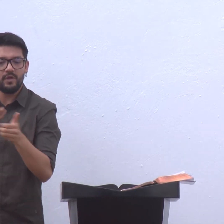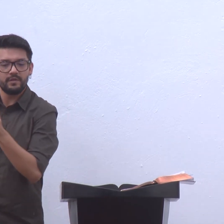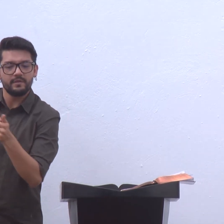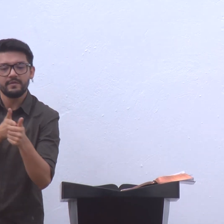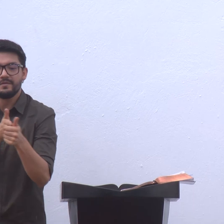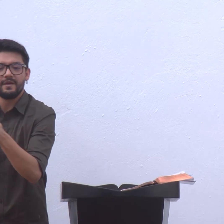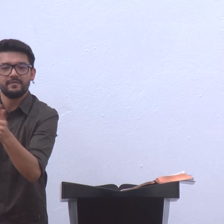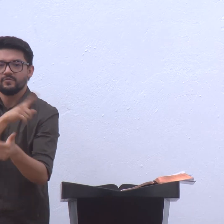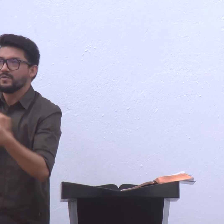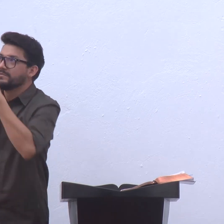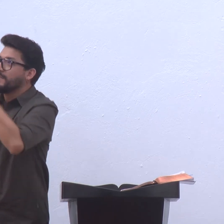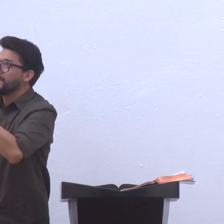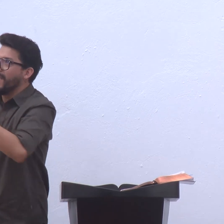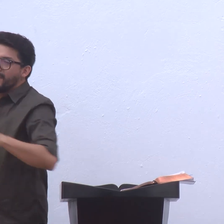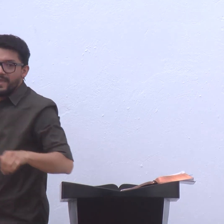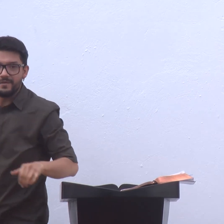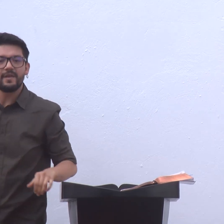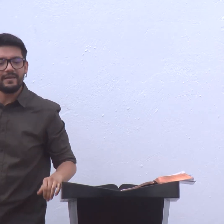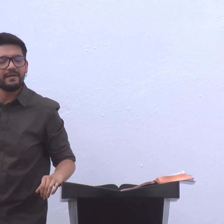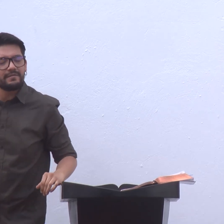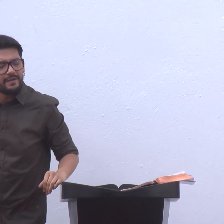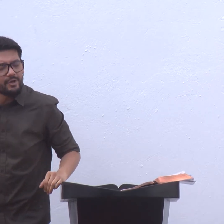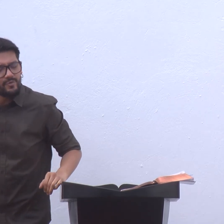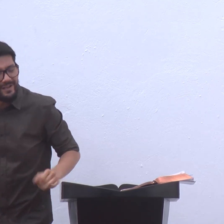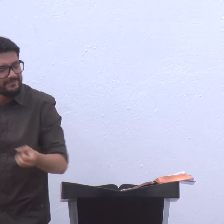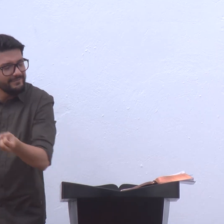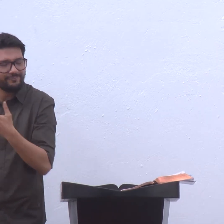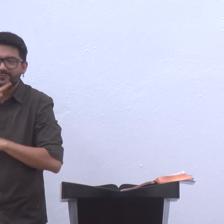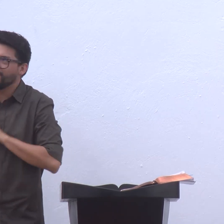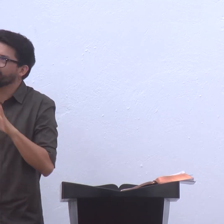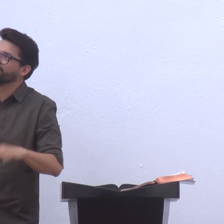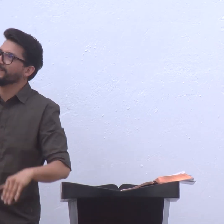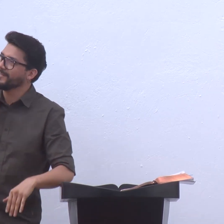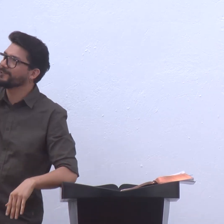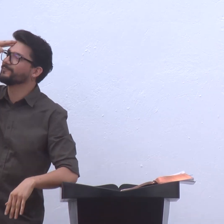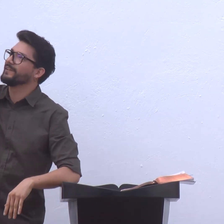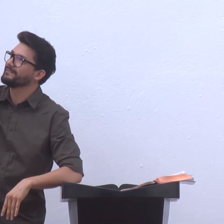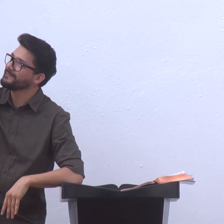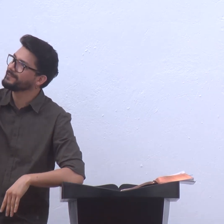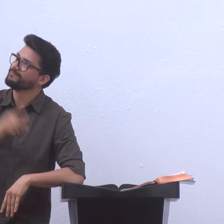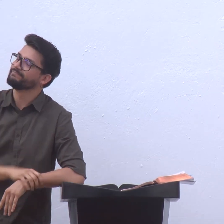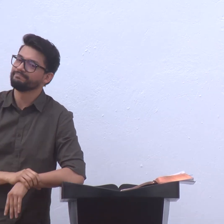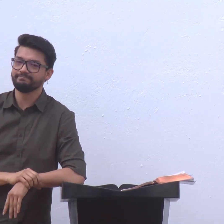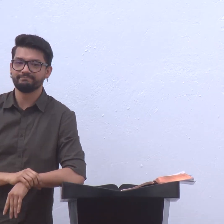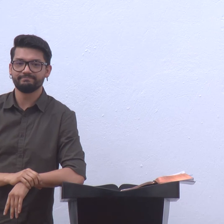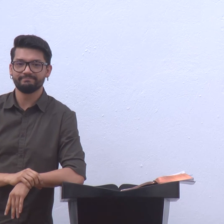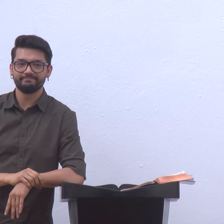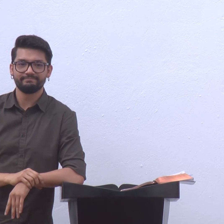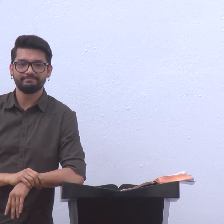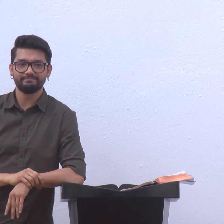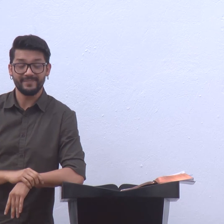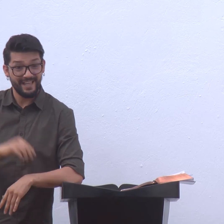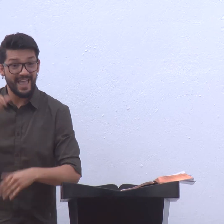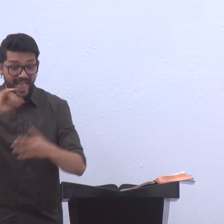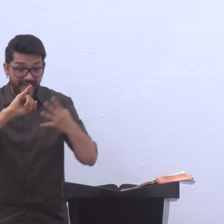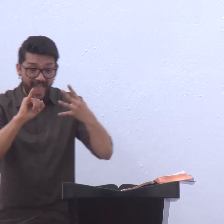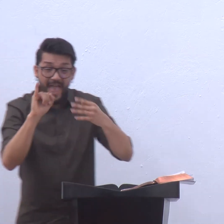en el río de su Espíritu, que Él nos guiará a lo que tenemos que hacer en todo, reconociendo que Él es nuestra